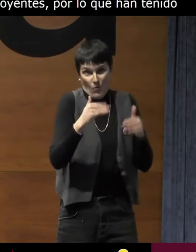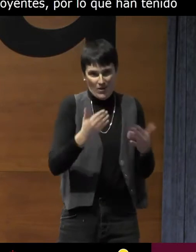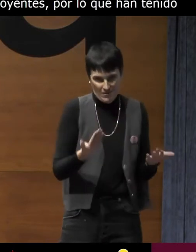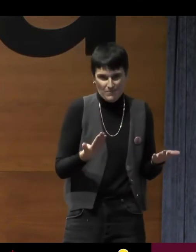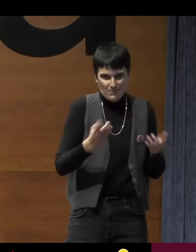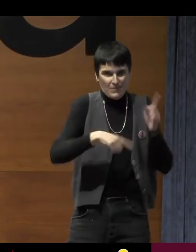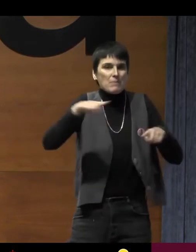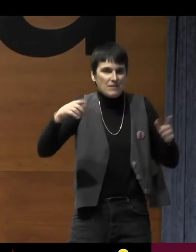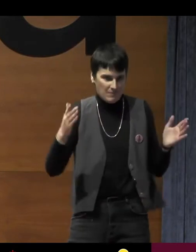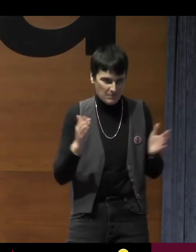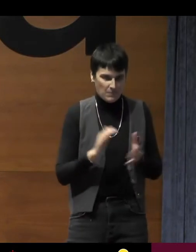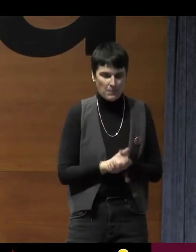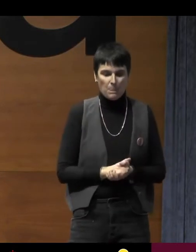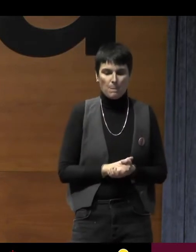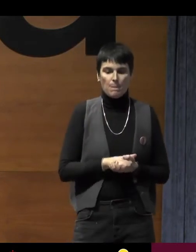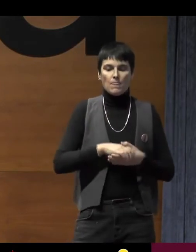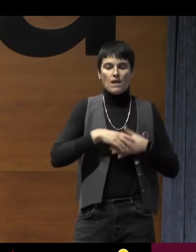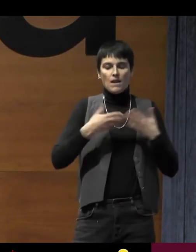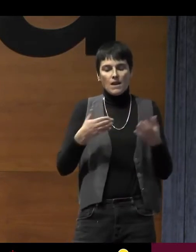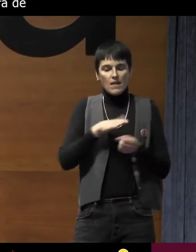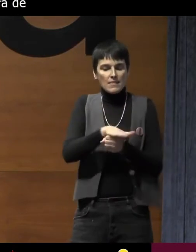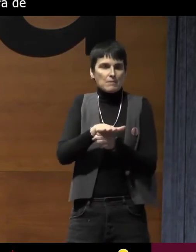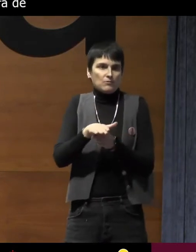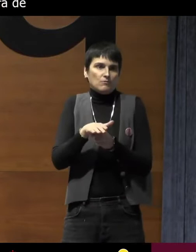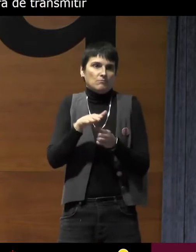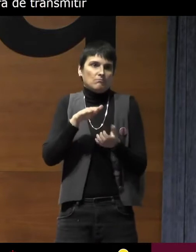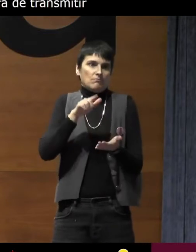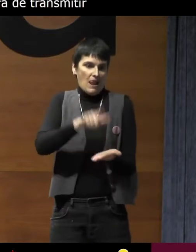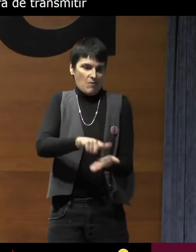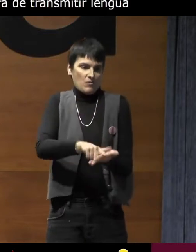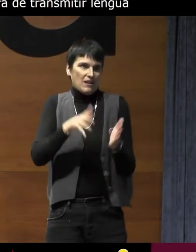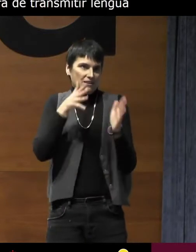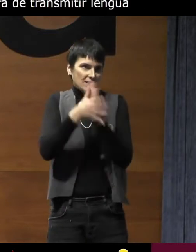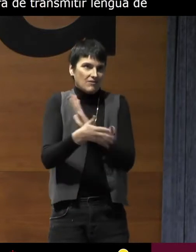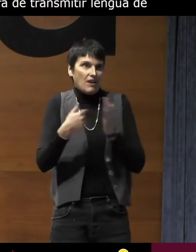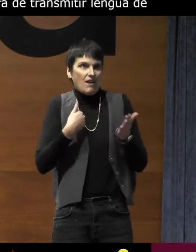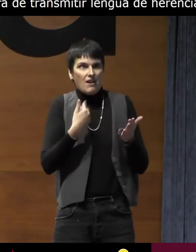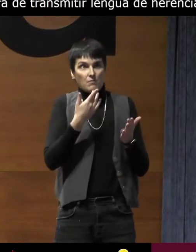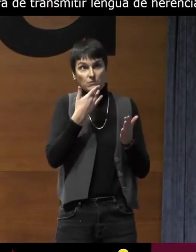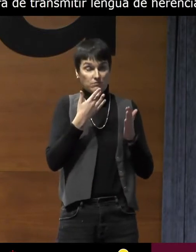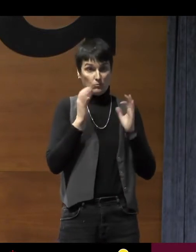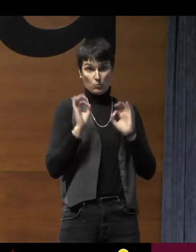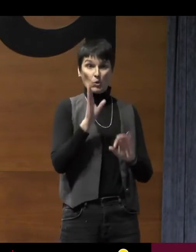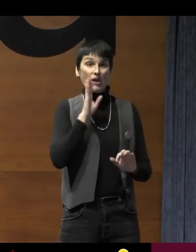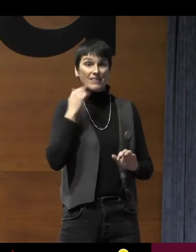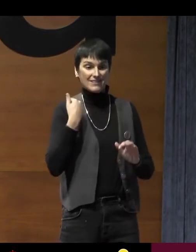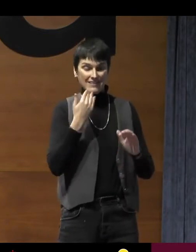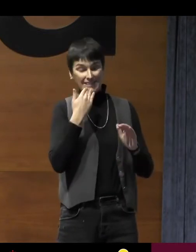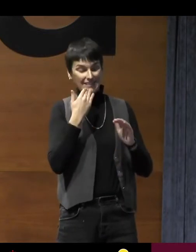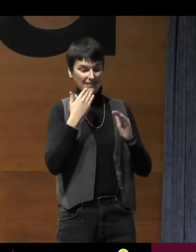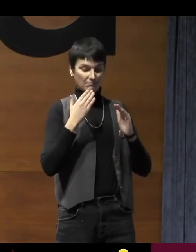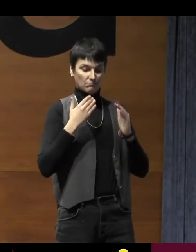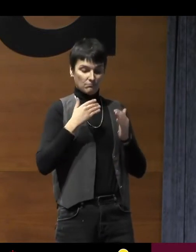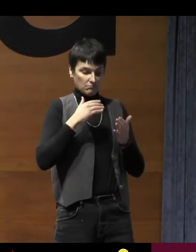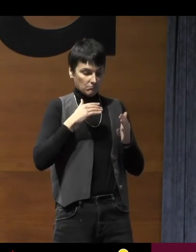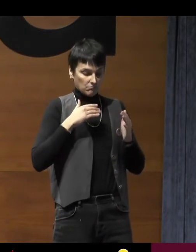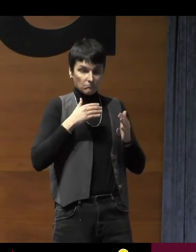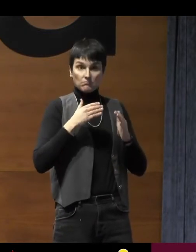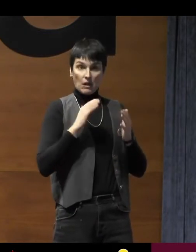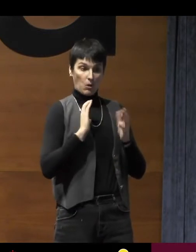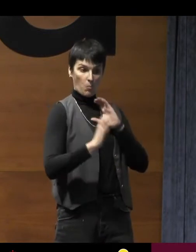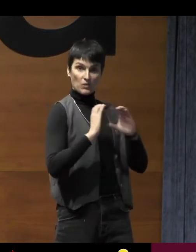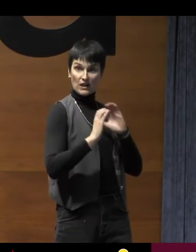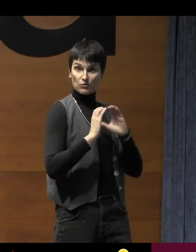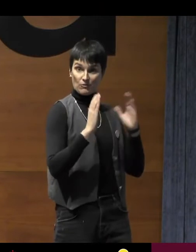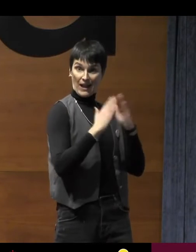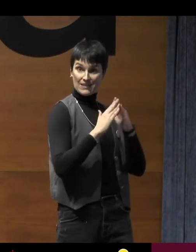de herencia se plantean cómo hacerlo con sus hijos y hijas. Además, en